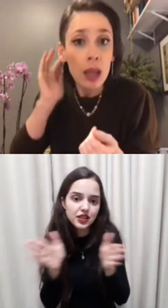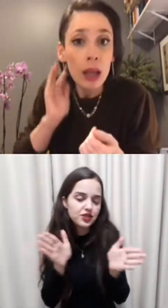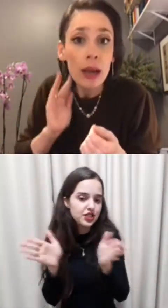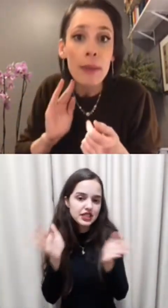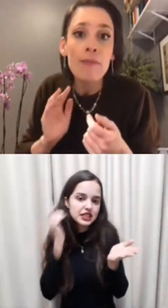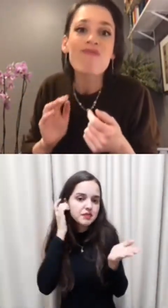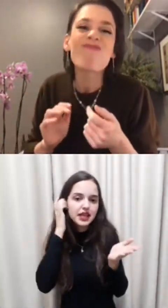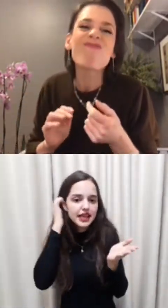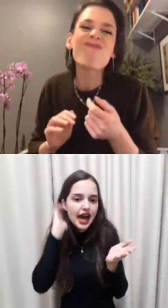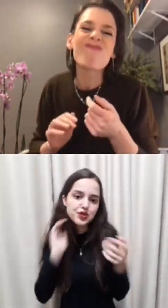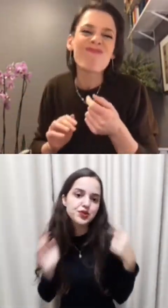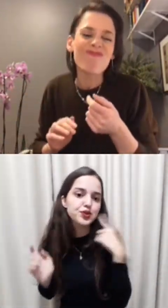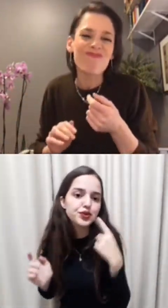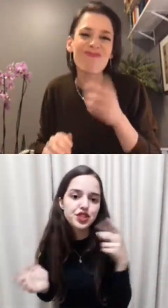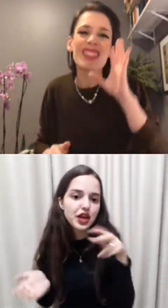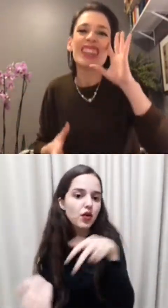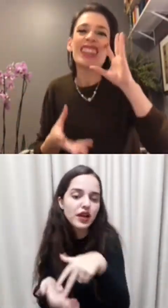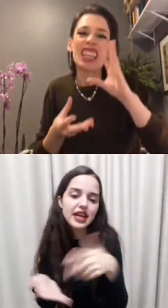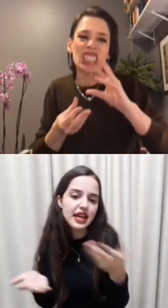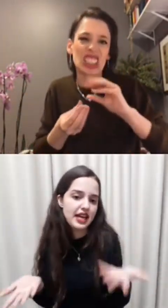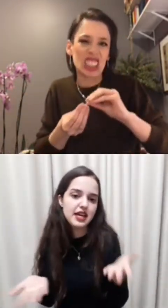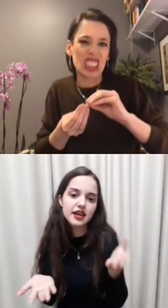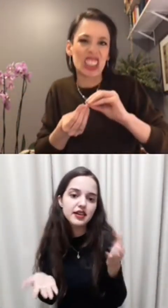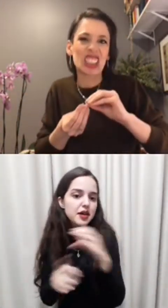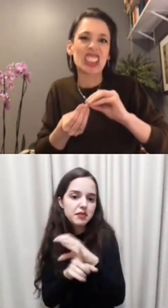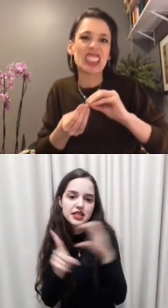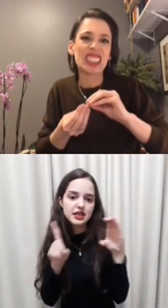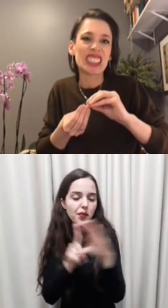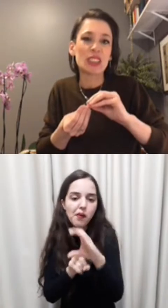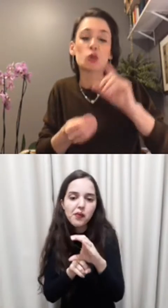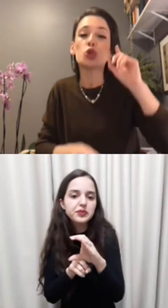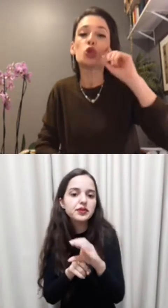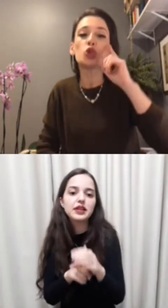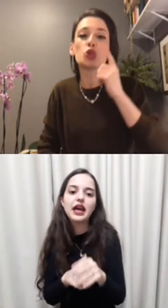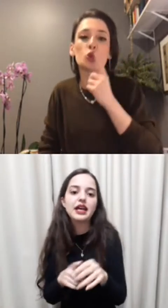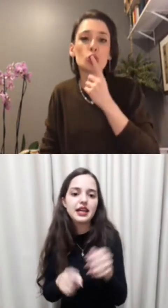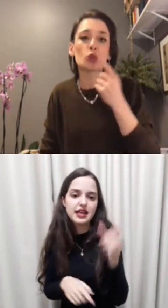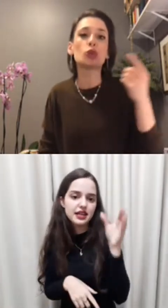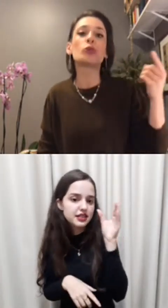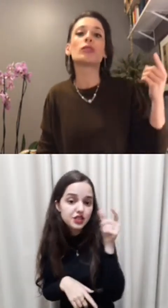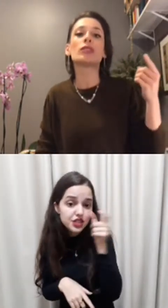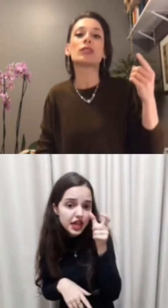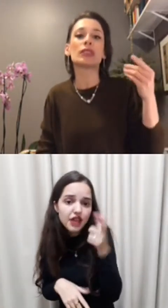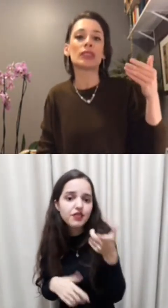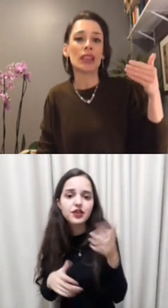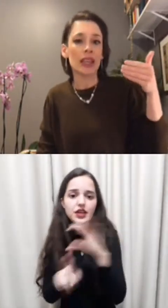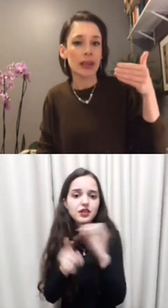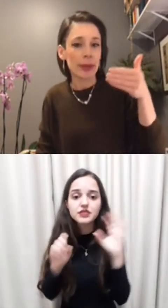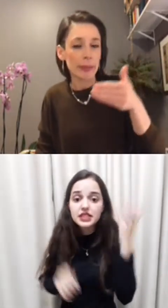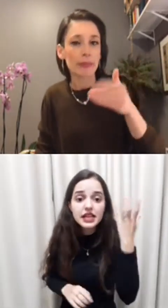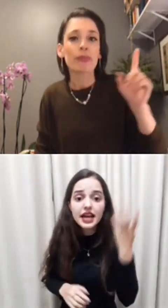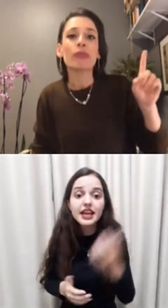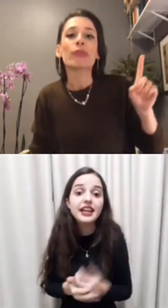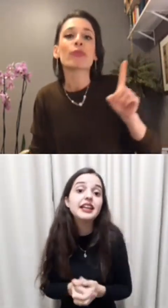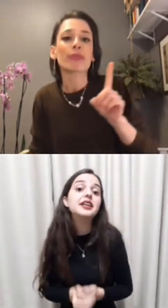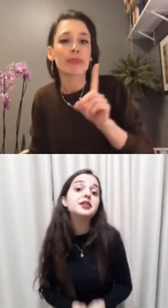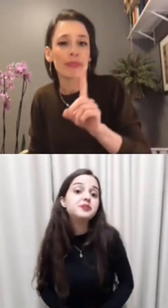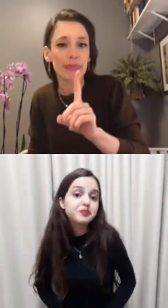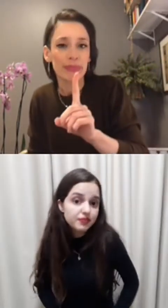acessibilidade, não tinha acessibilidade. O surdo chegou, ele queria prestar o culto, né? Queria assistir, ver o que ia acontecer.